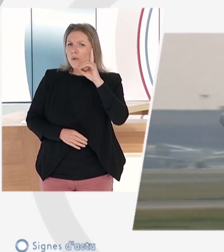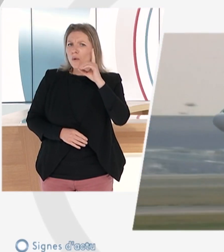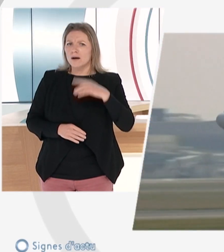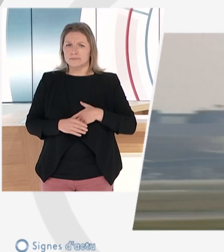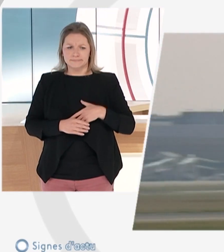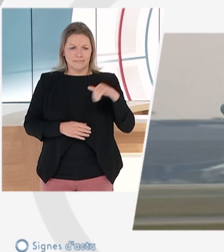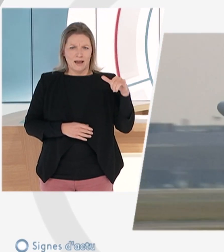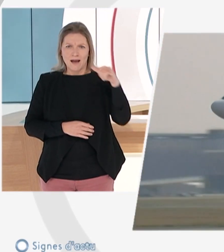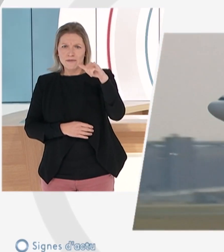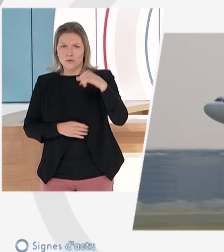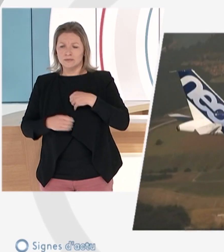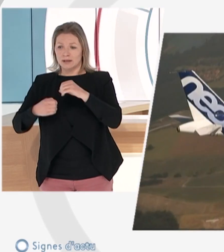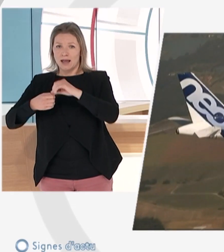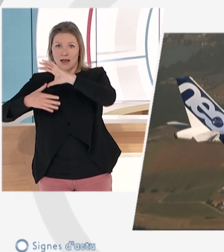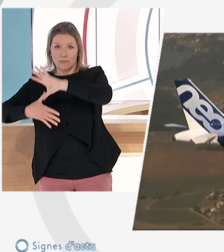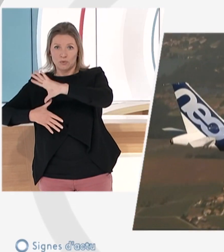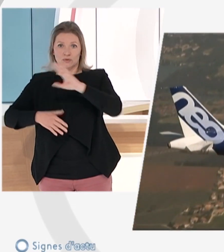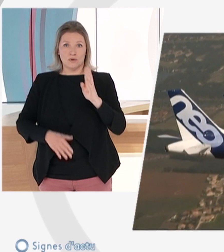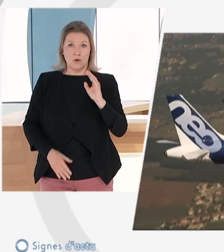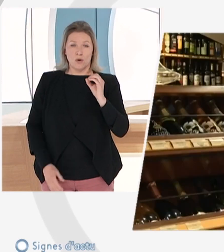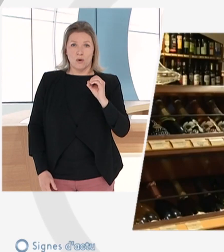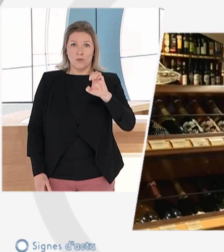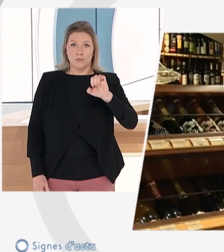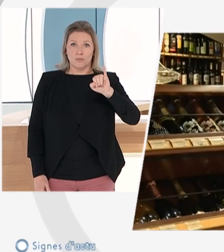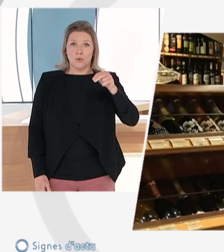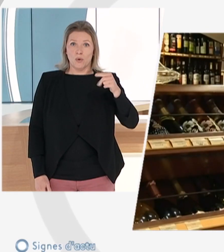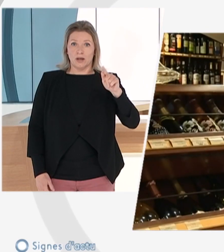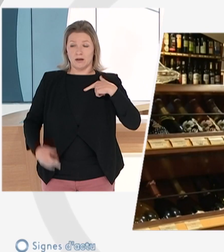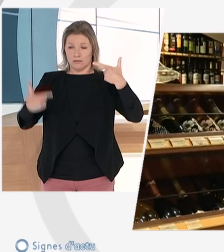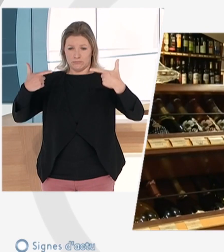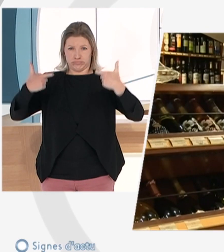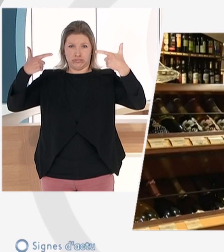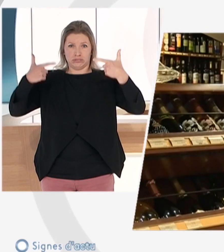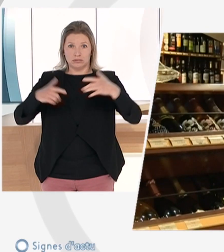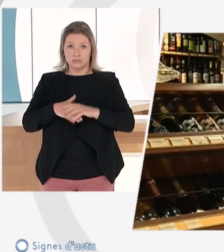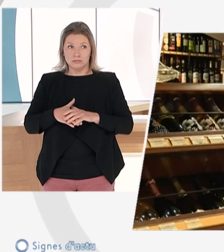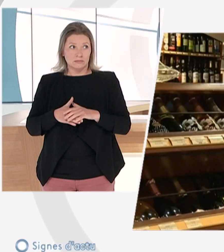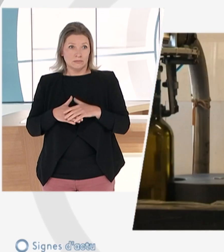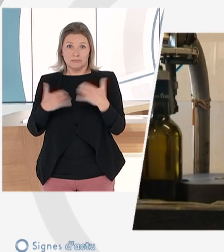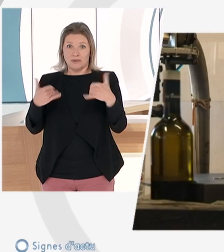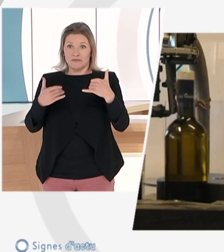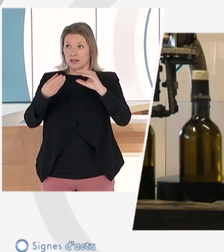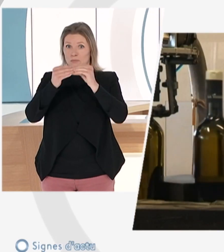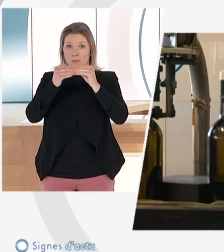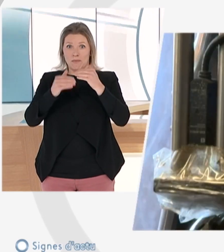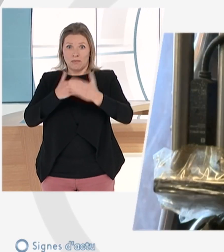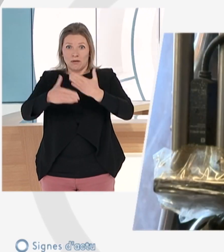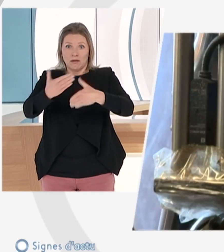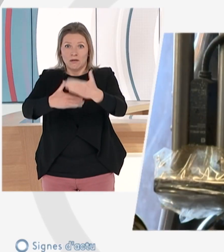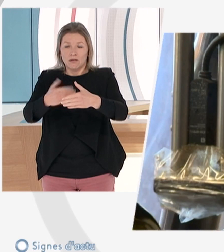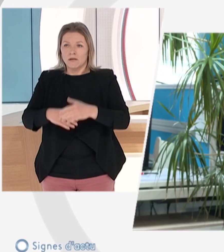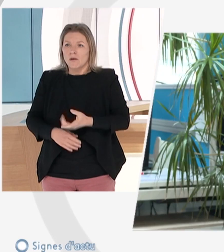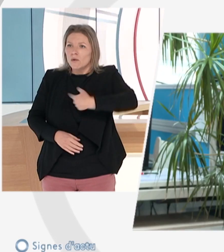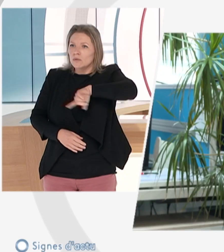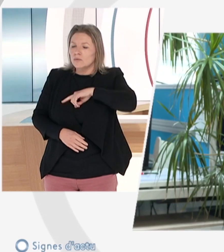cause, un conflit commercial dans l'aéronautique entre Boeing et Airbus, toujours pas réglé. Nous sommes